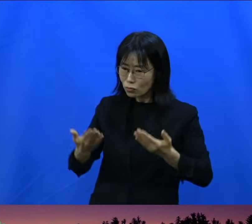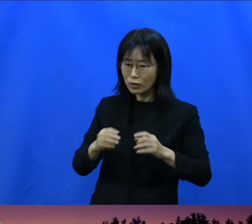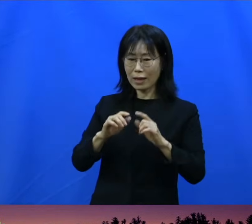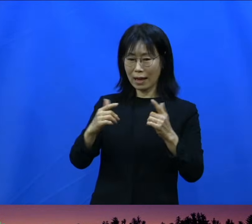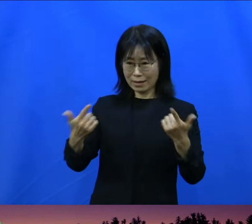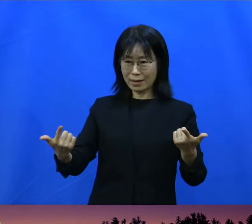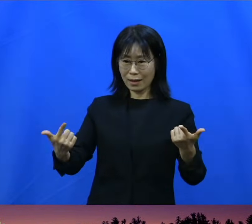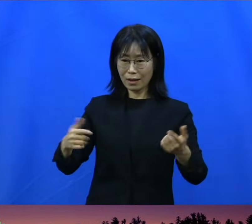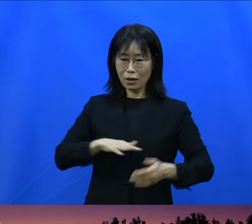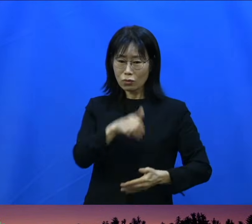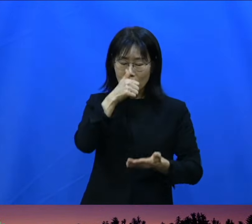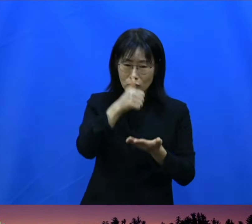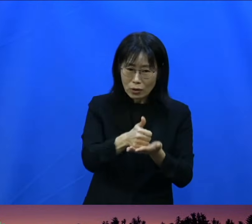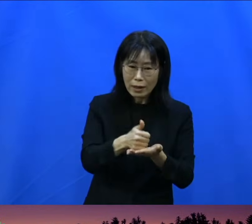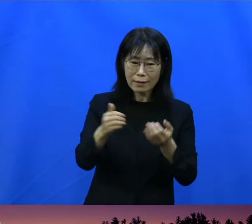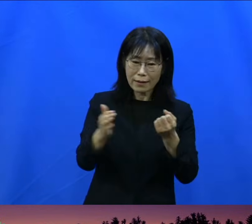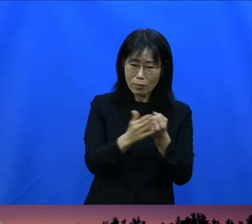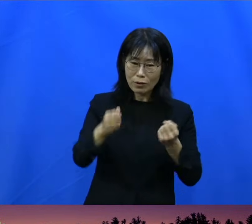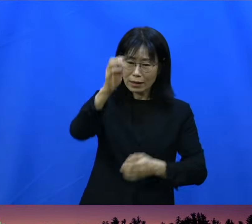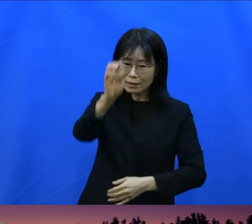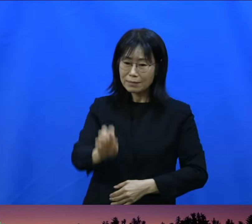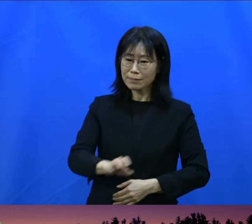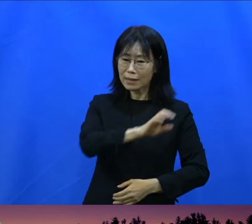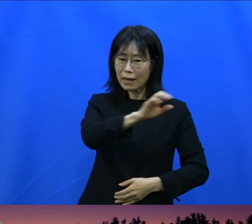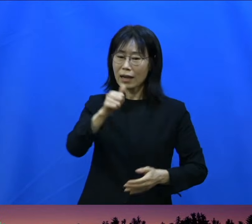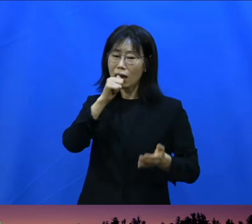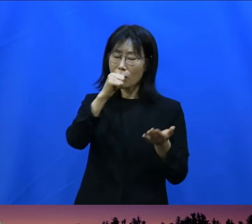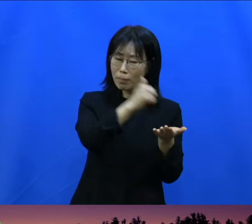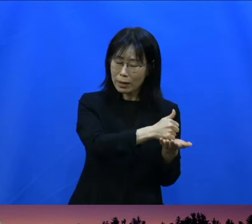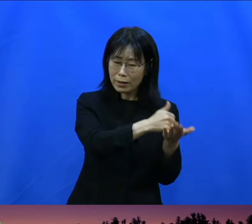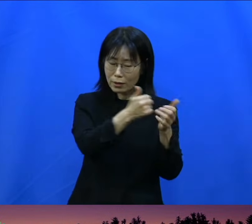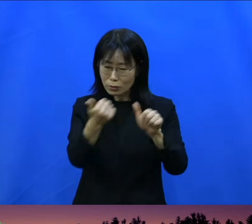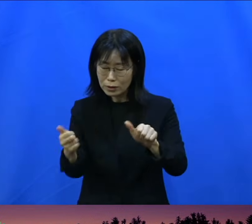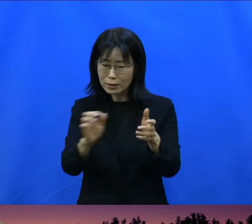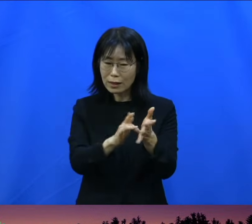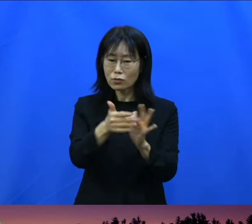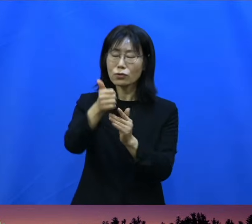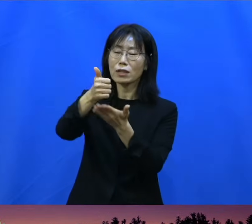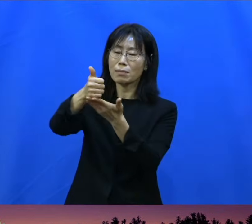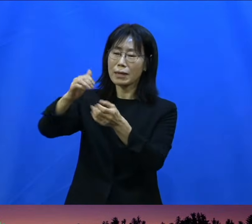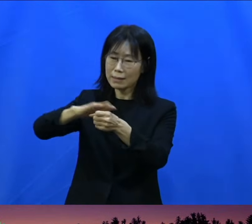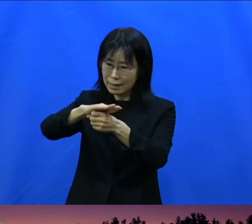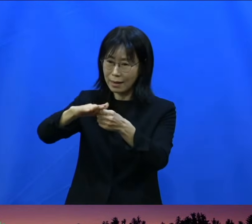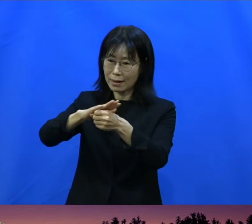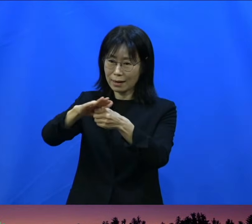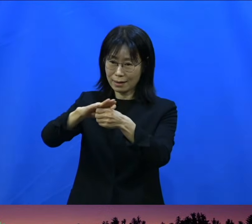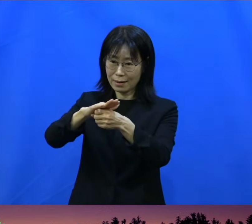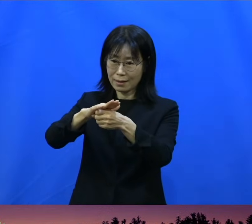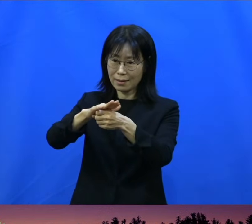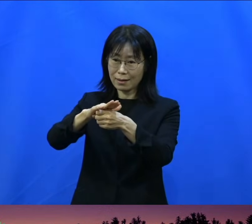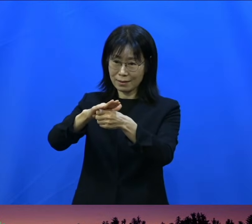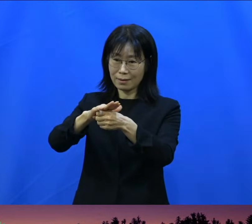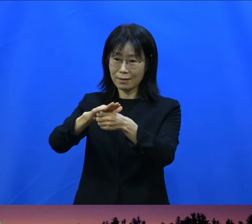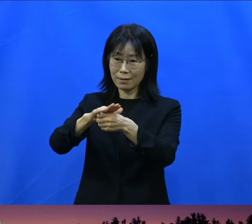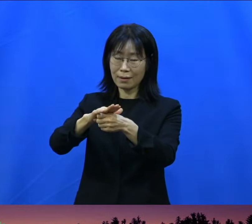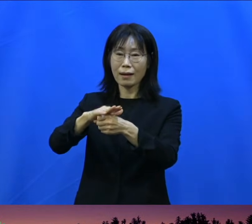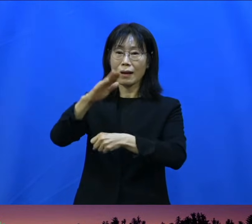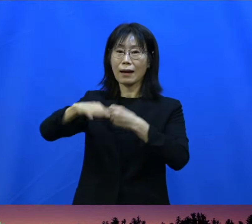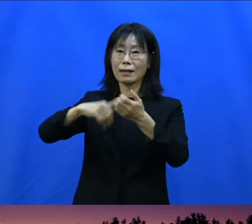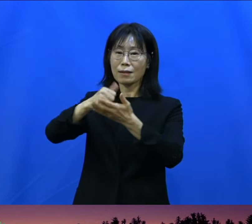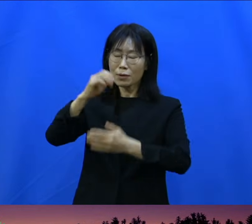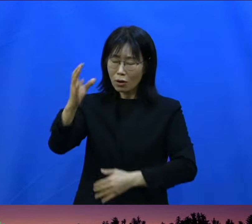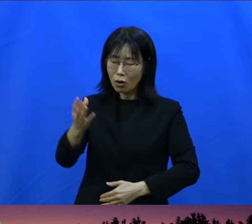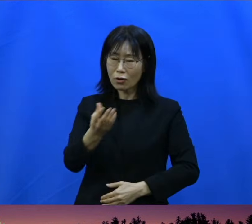두고는 사랑할 수가 없어요. 사랑이 그냥 흘러올 수가 없어요. 거룩하신 하나님이, 공의로우신 하나님.